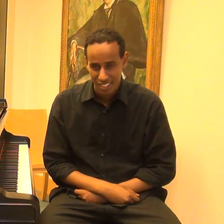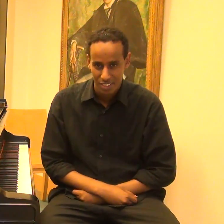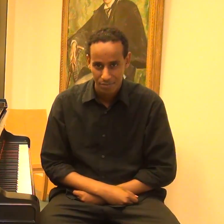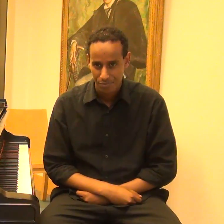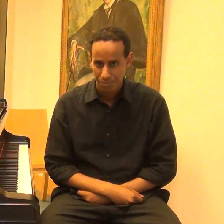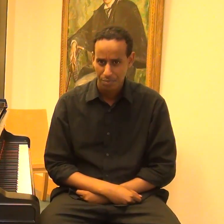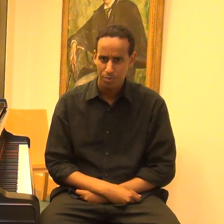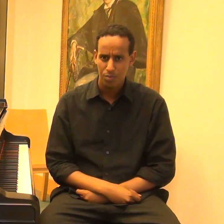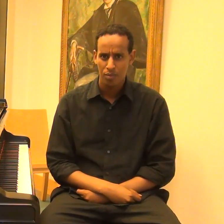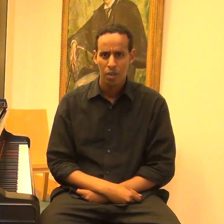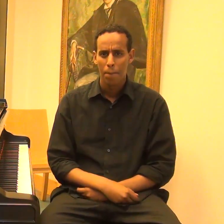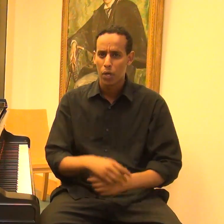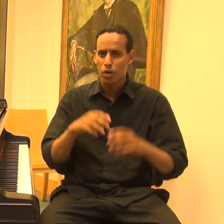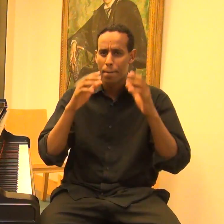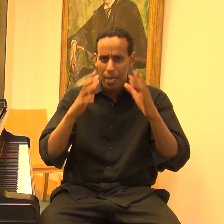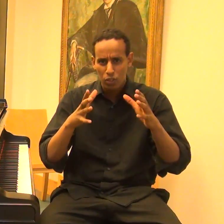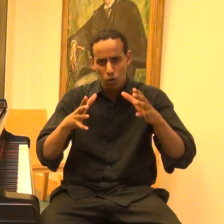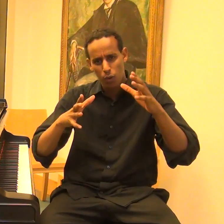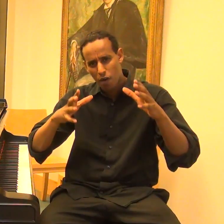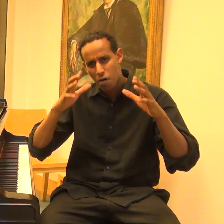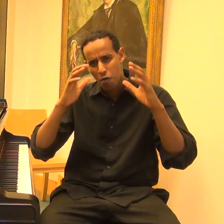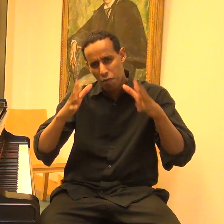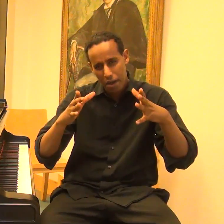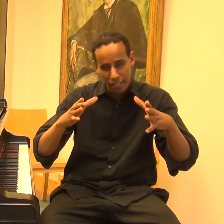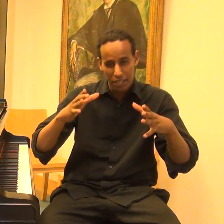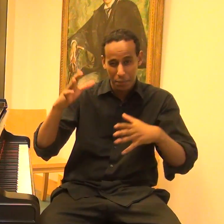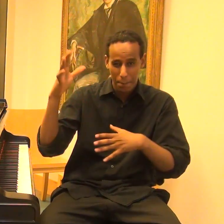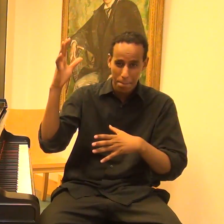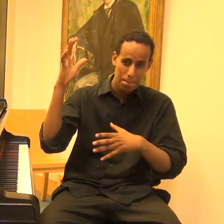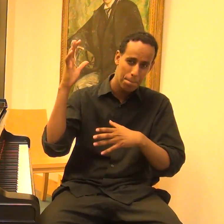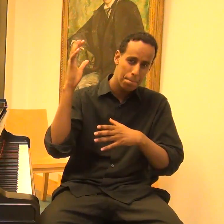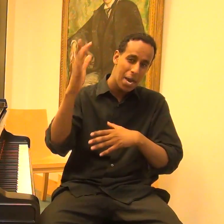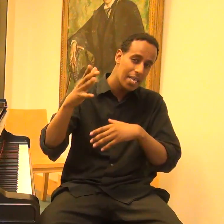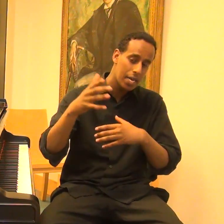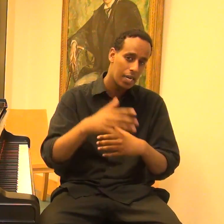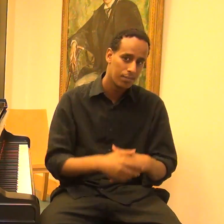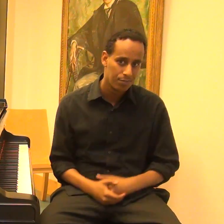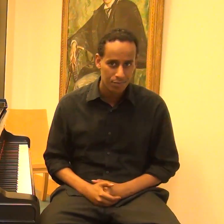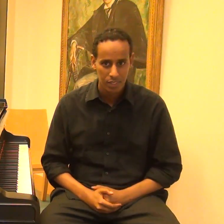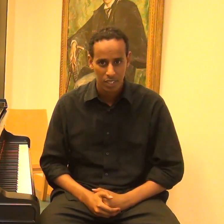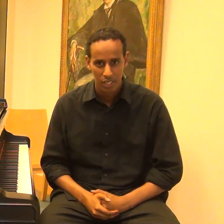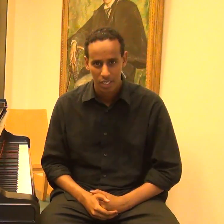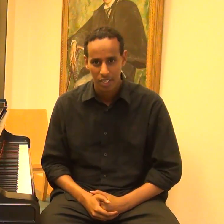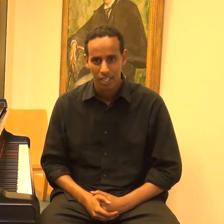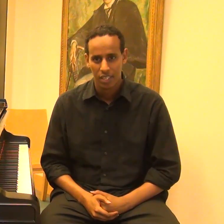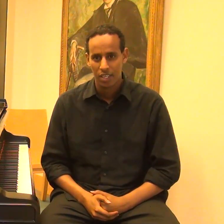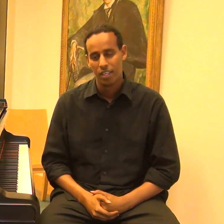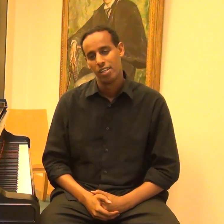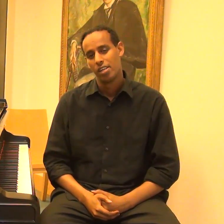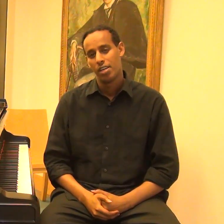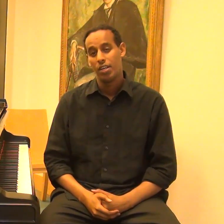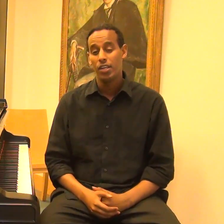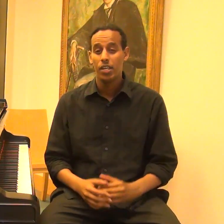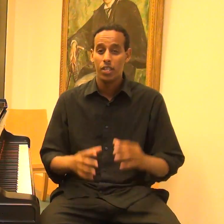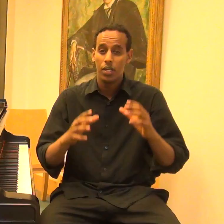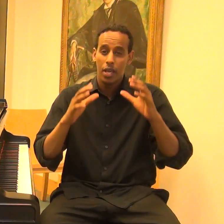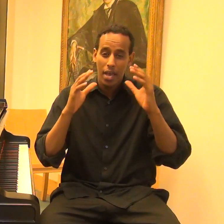weather pero respeto fan de maidana y este